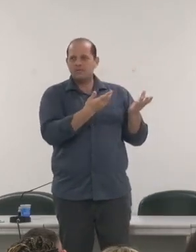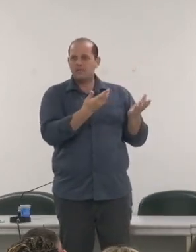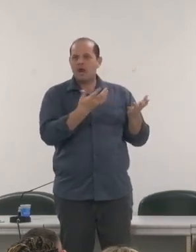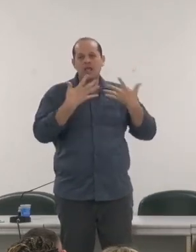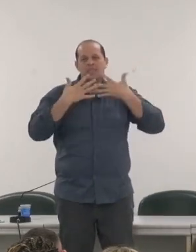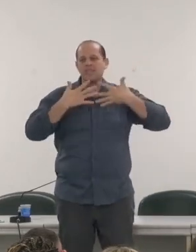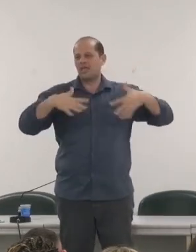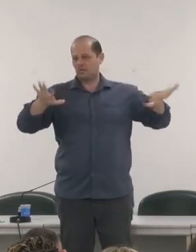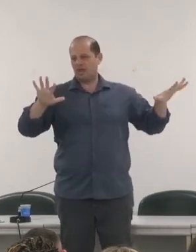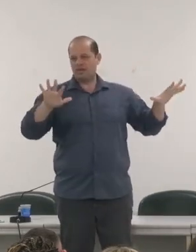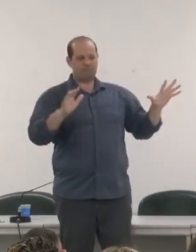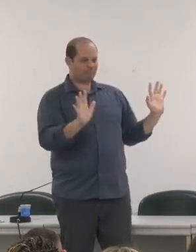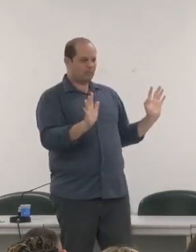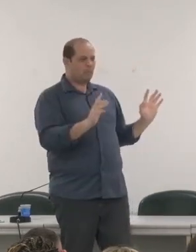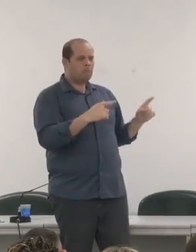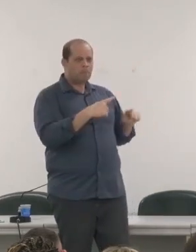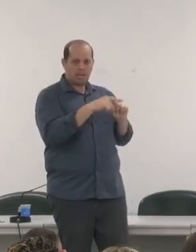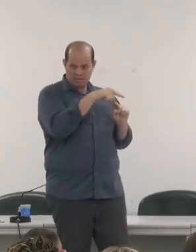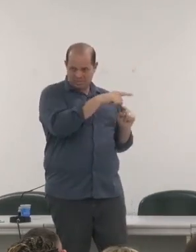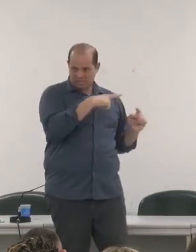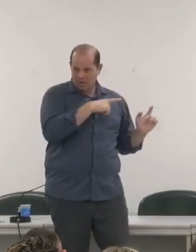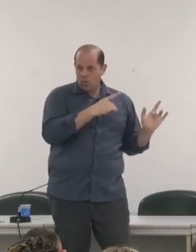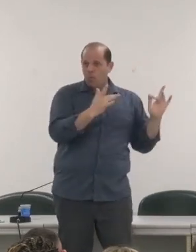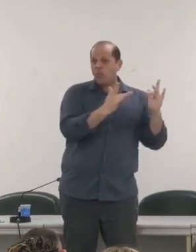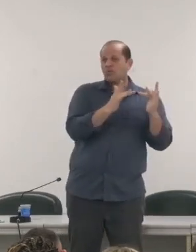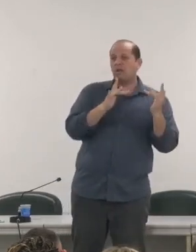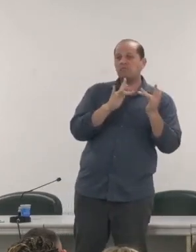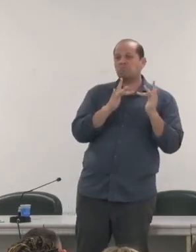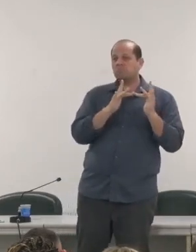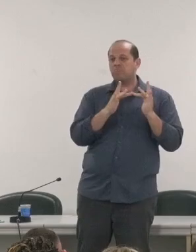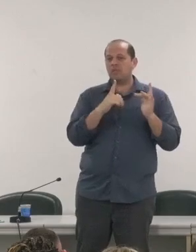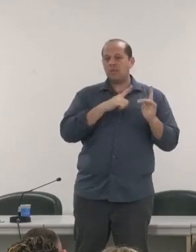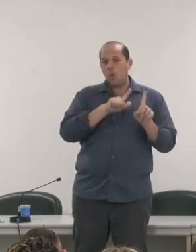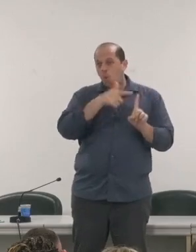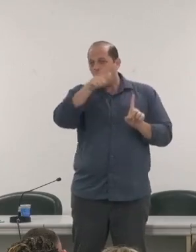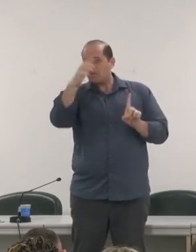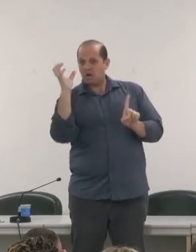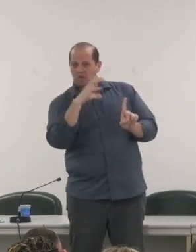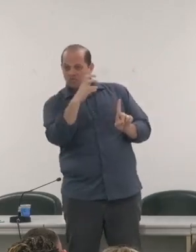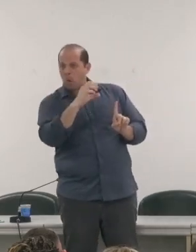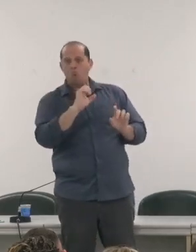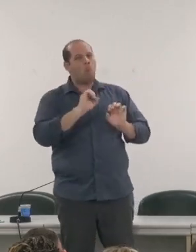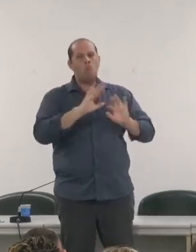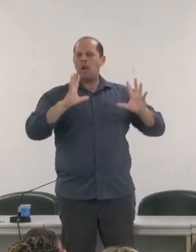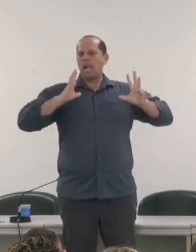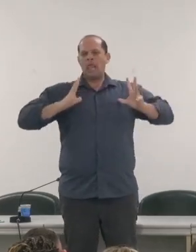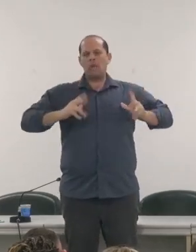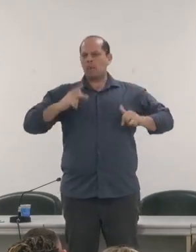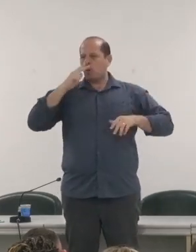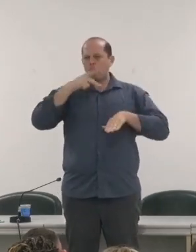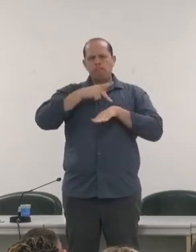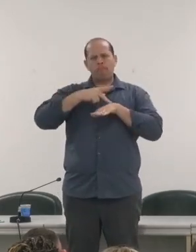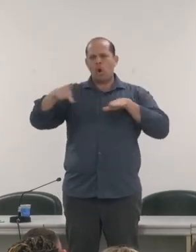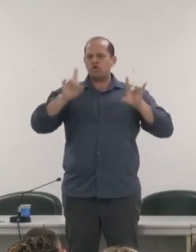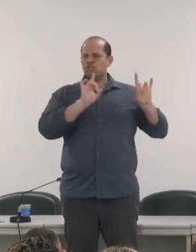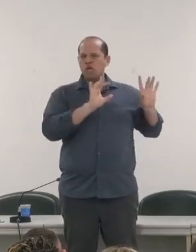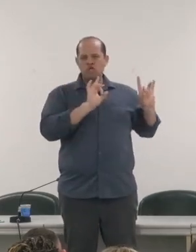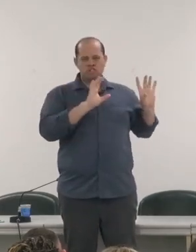língua de sinais cena, e de como ela emerge naturalmente do contato e da necessidade de comunicação entre pessoas surdas